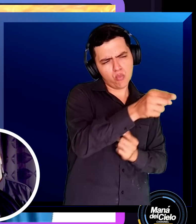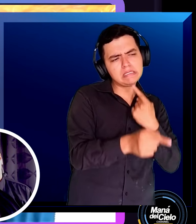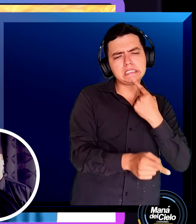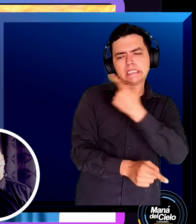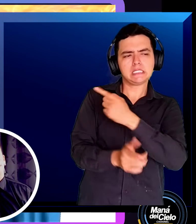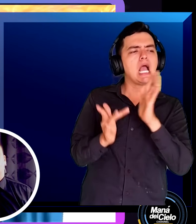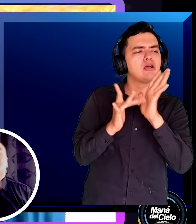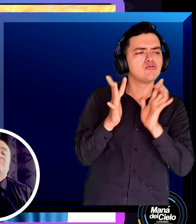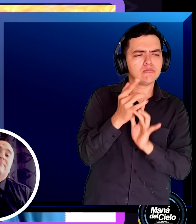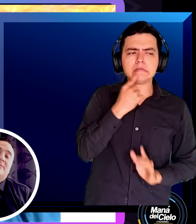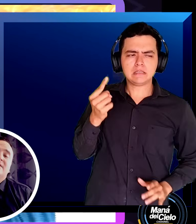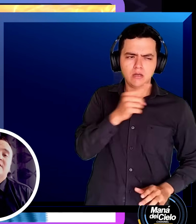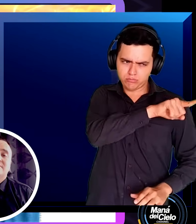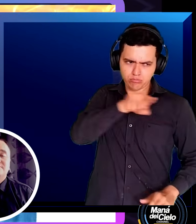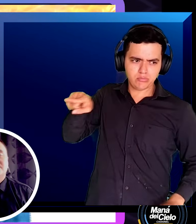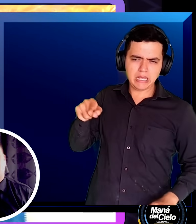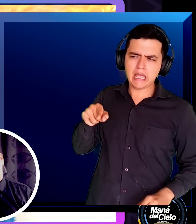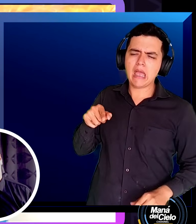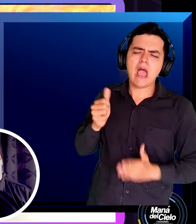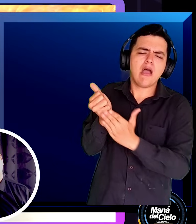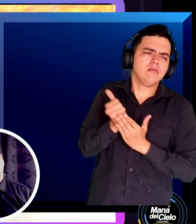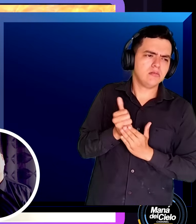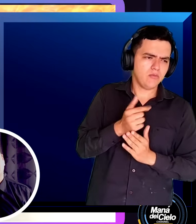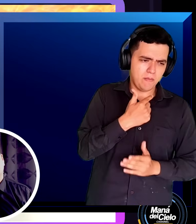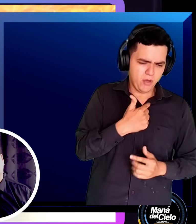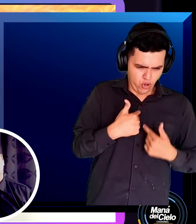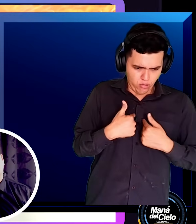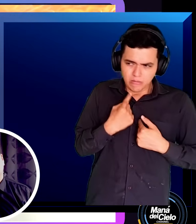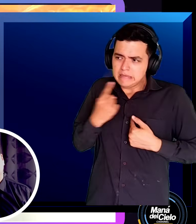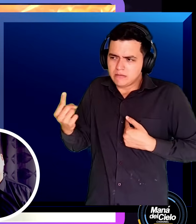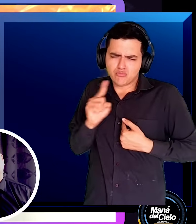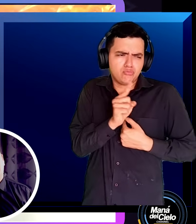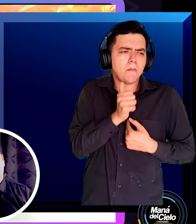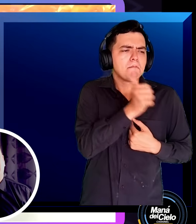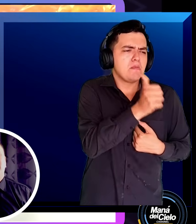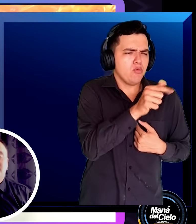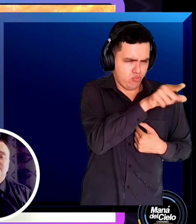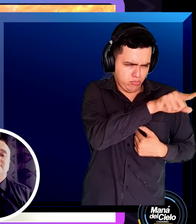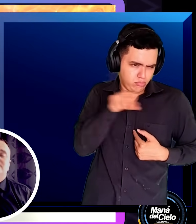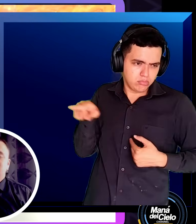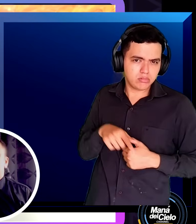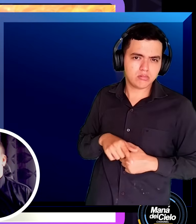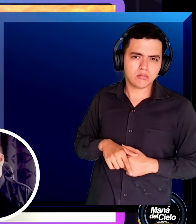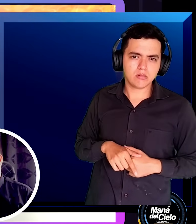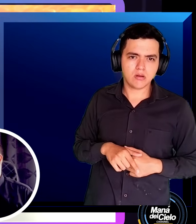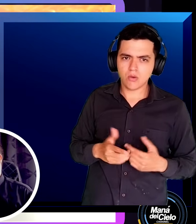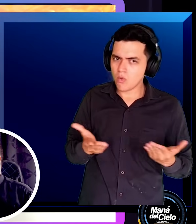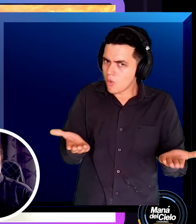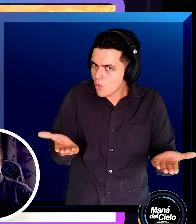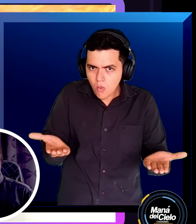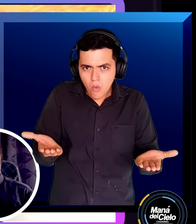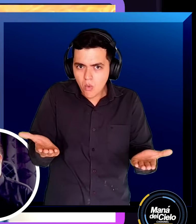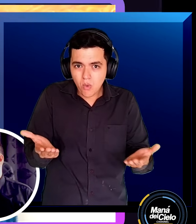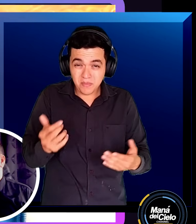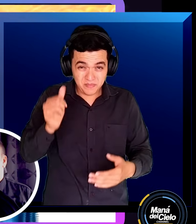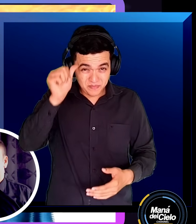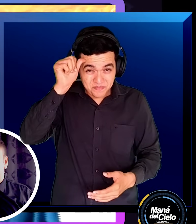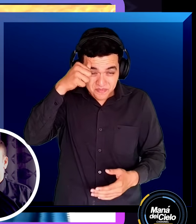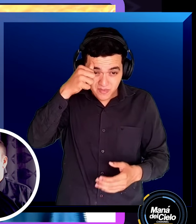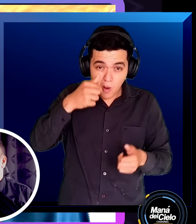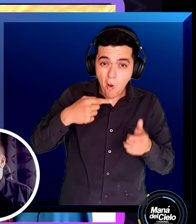quedo en casa a ver un judío, a ver quién va y se tira a los pies del maestro para pedir la sanidad. Ella dijo: